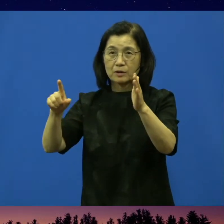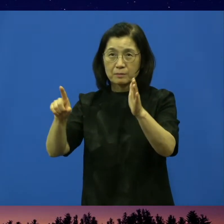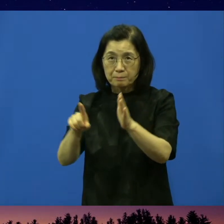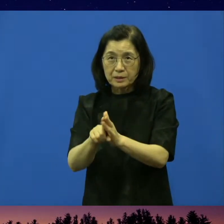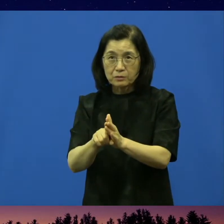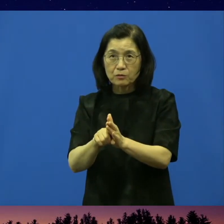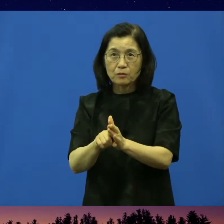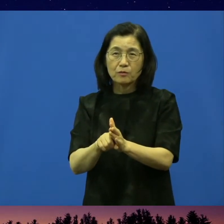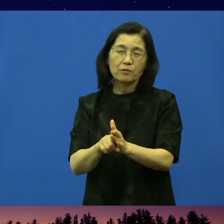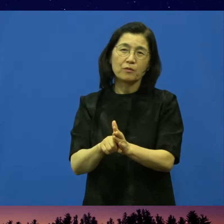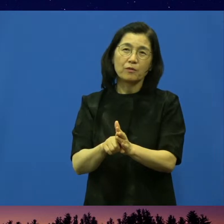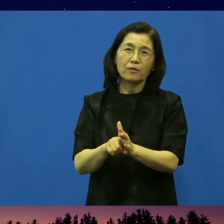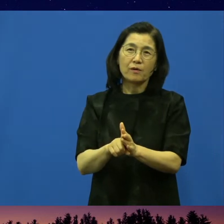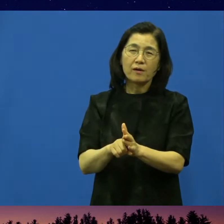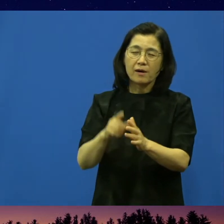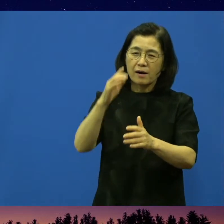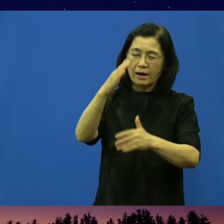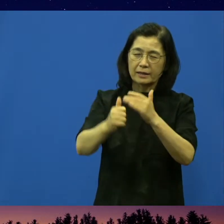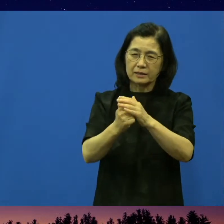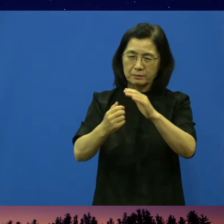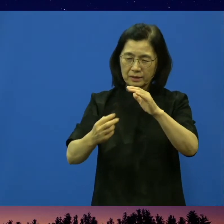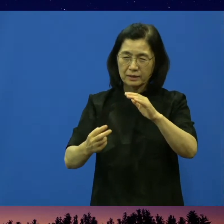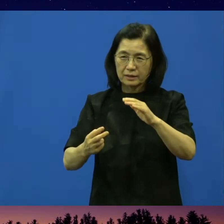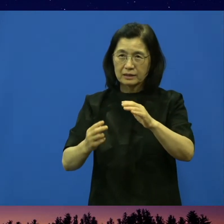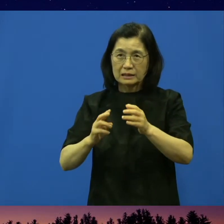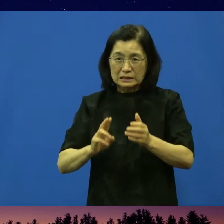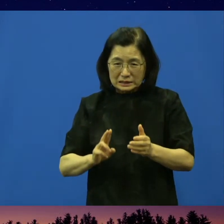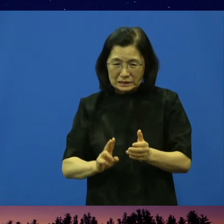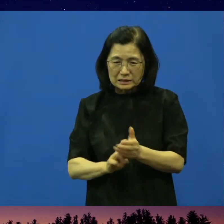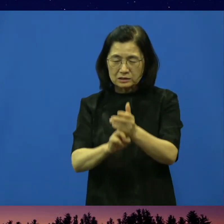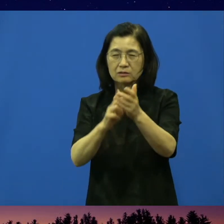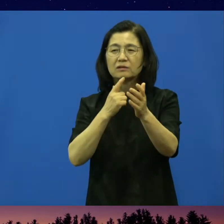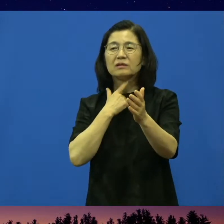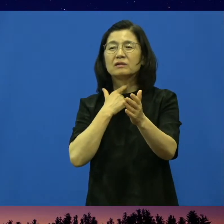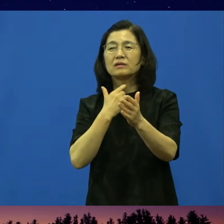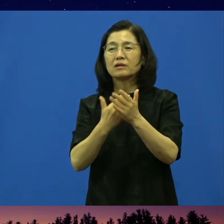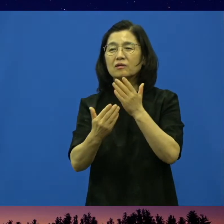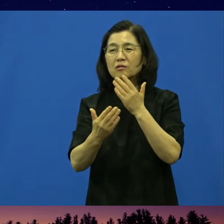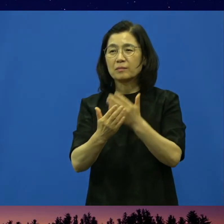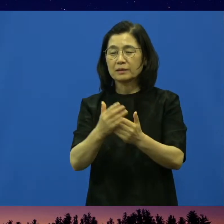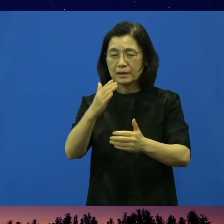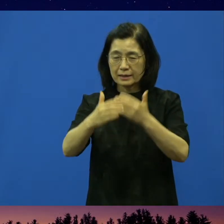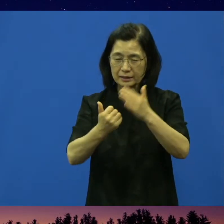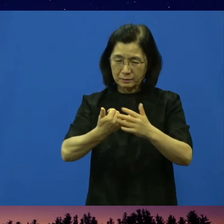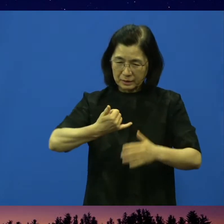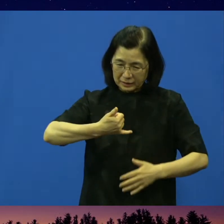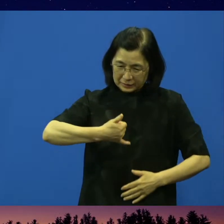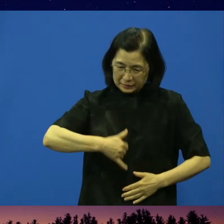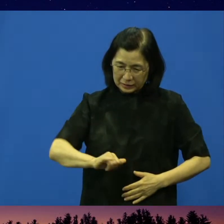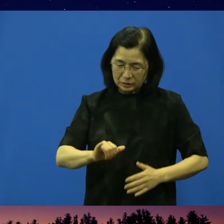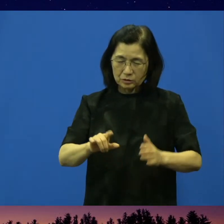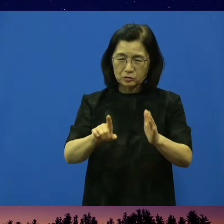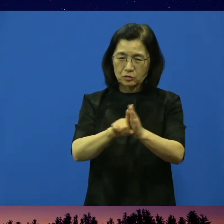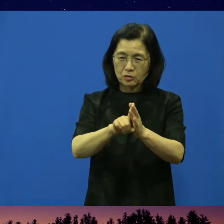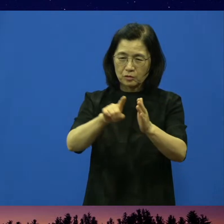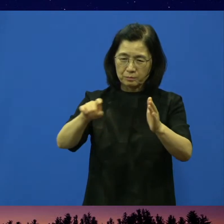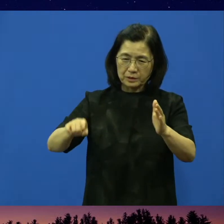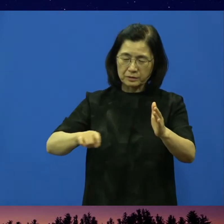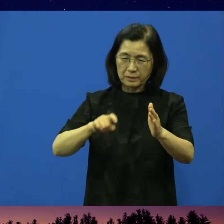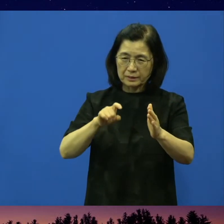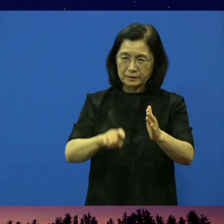기적 같은 역사를 이미 경험하신 하나님의 자녀로서 믿음 안에서 끝까지 앞으로